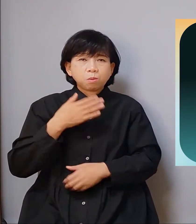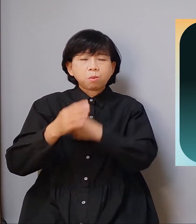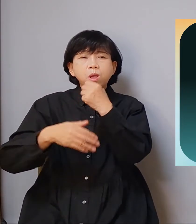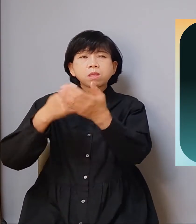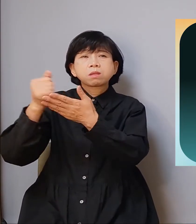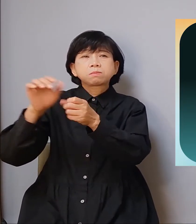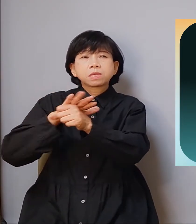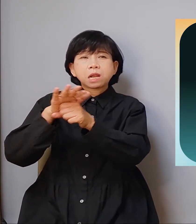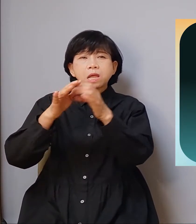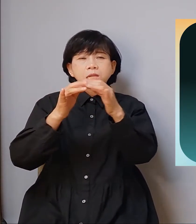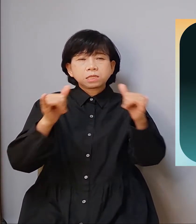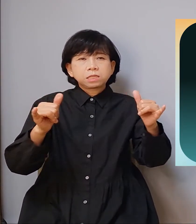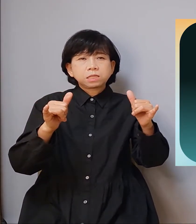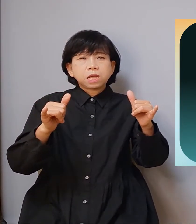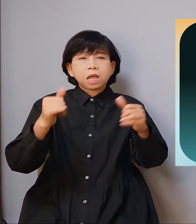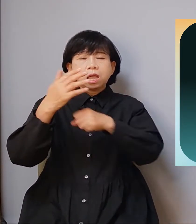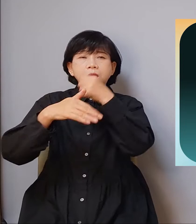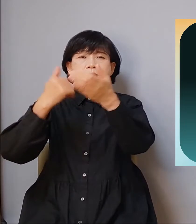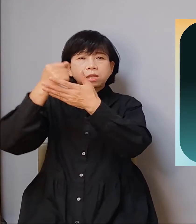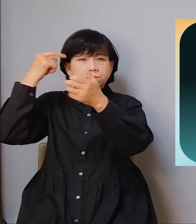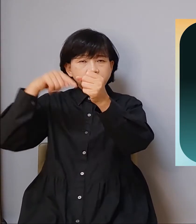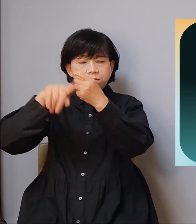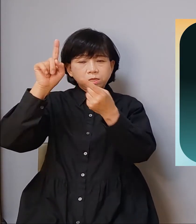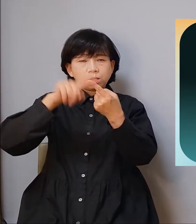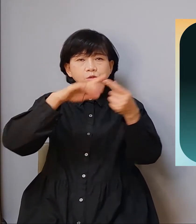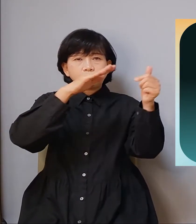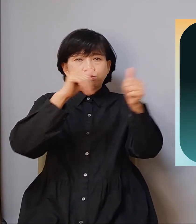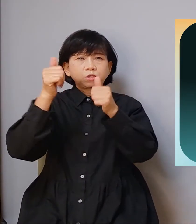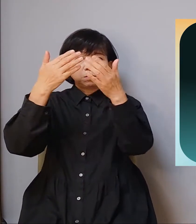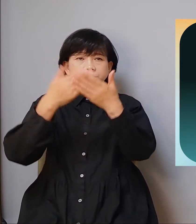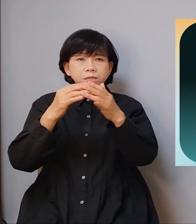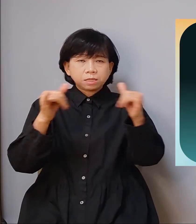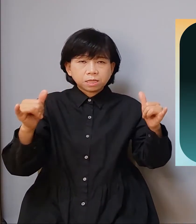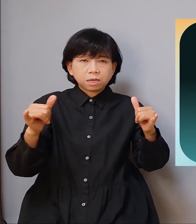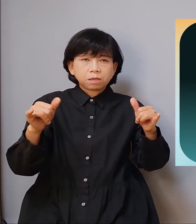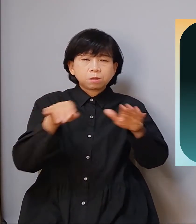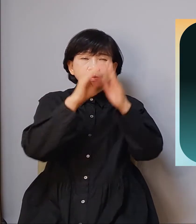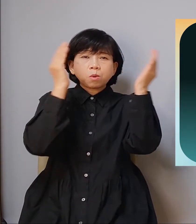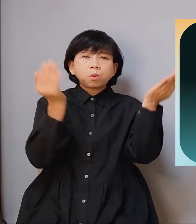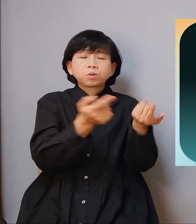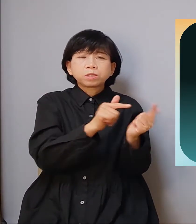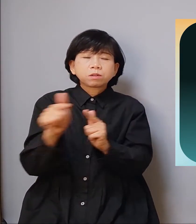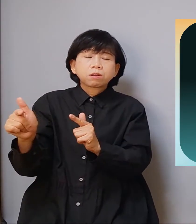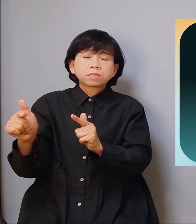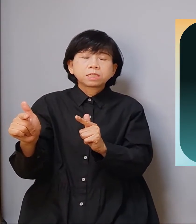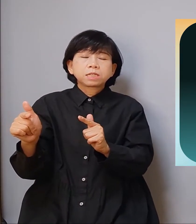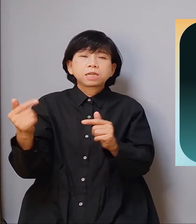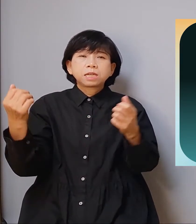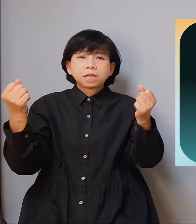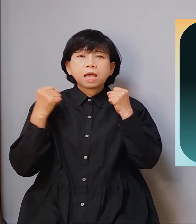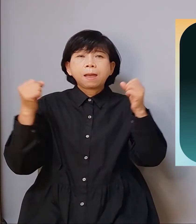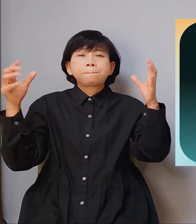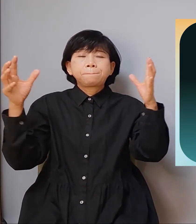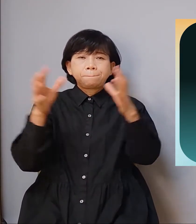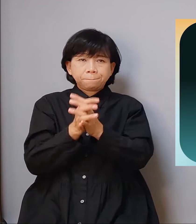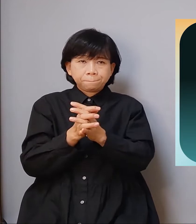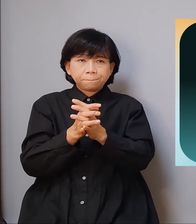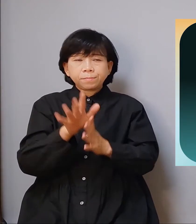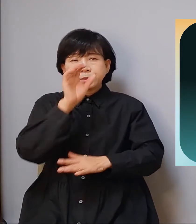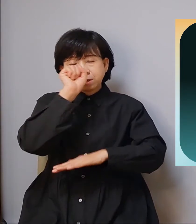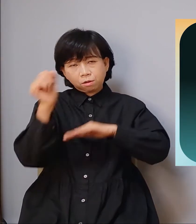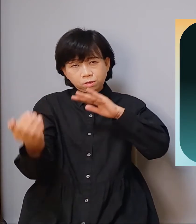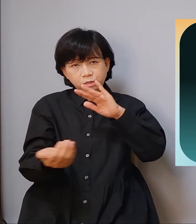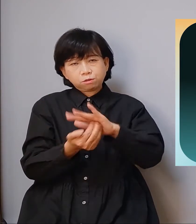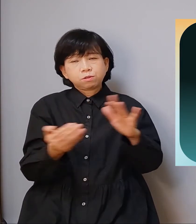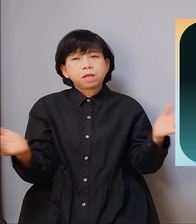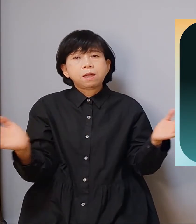하나님을 사랑하는 자 곧 그의 뜻대로 부르심을 입은 자들에게는 모든 것이 합력하여 선을